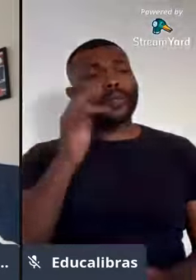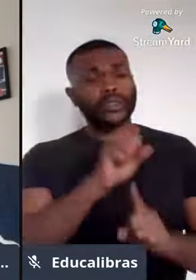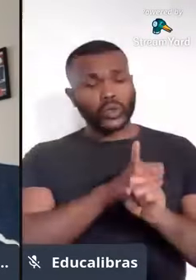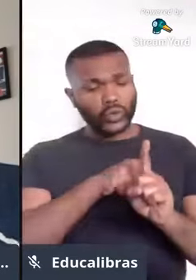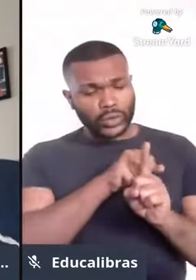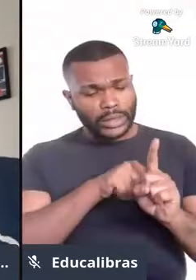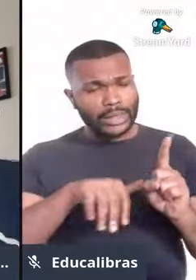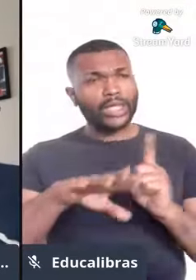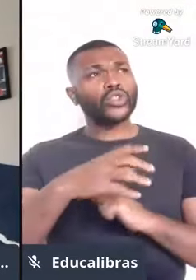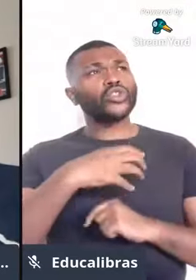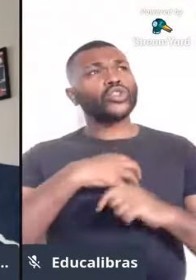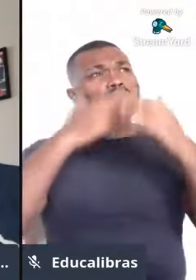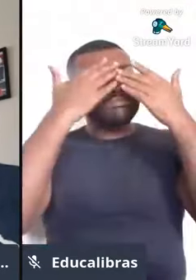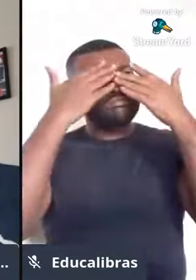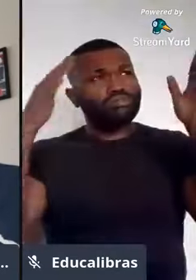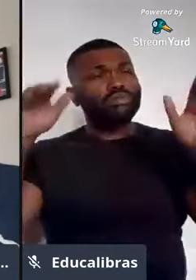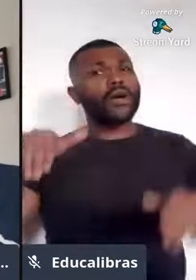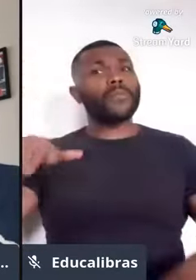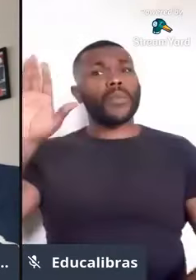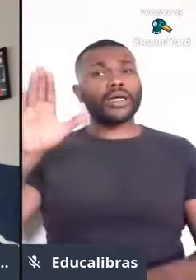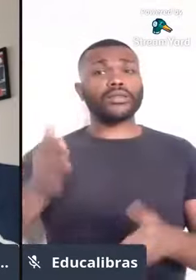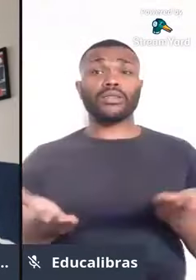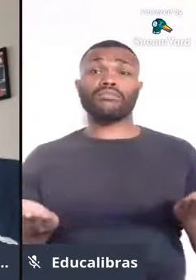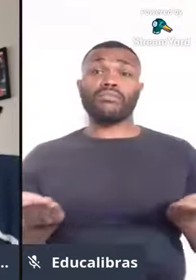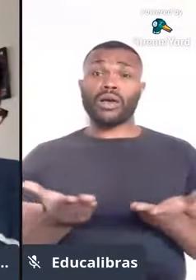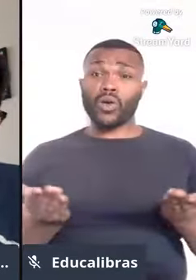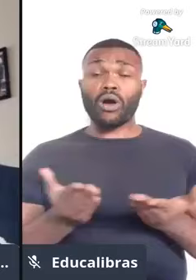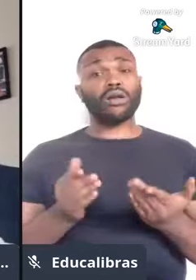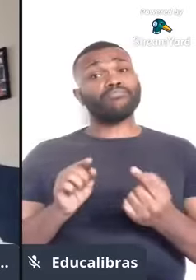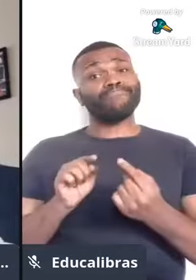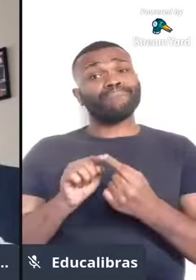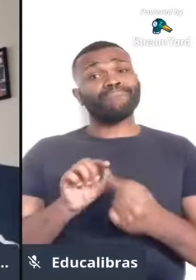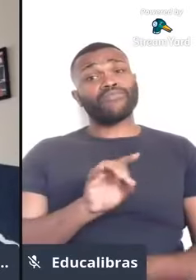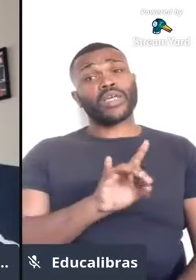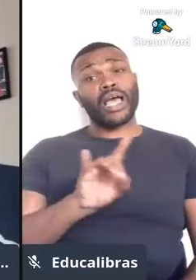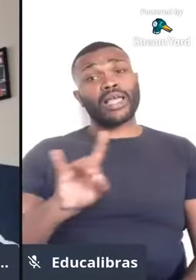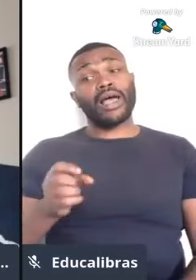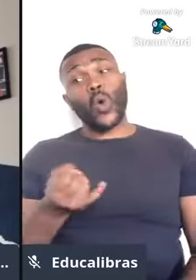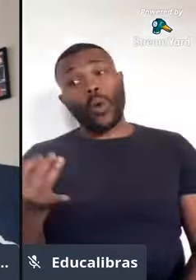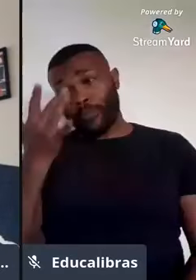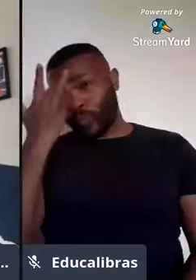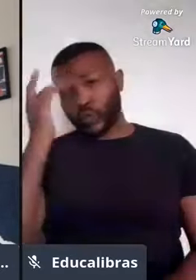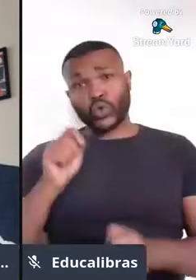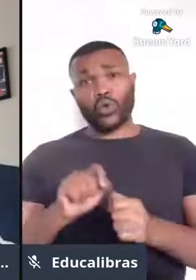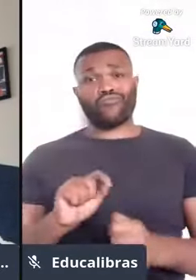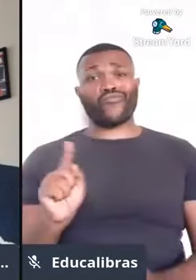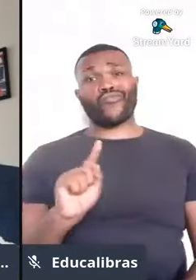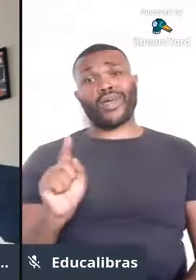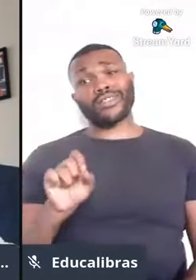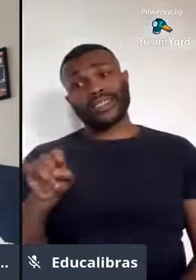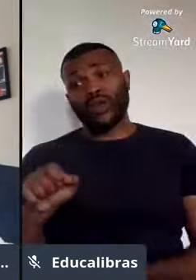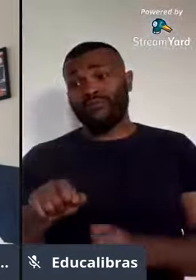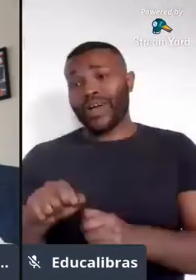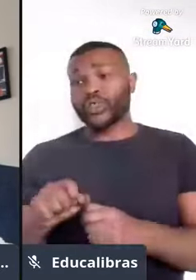aberta. Agora, isso cabe a cada um. Tem gente que não faz. Então, se o cara não faz, não há como convencê-lo,